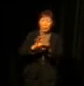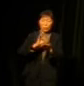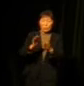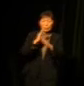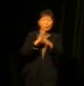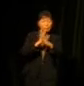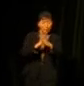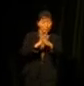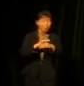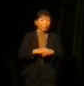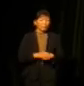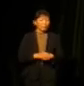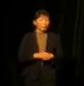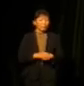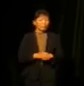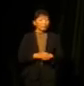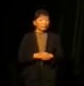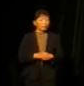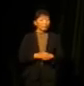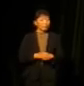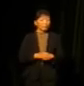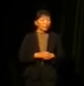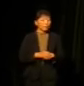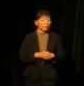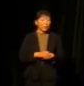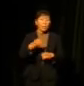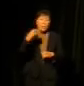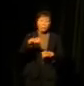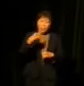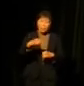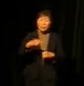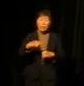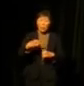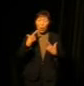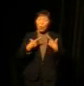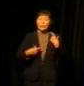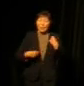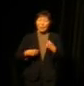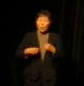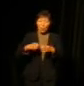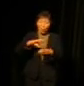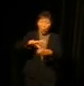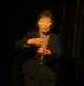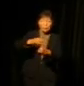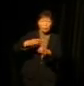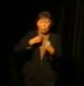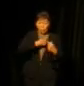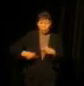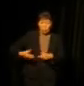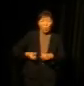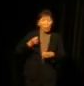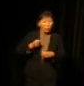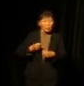レも外でした。あとは、それで児童生徒教職員も水筒を持参で学校に来ました。あとは郵